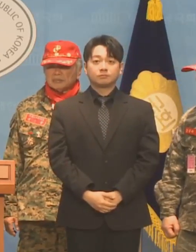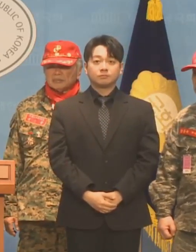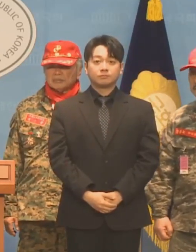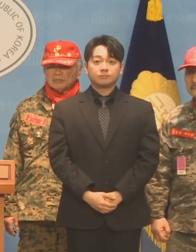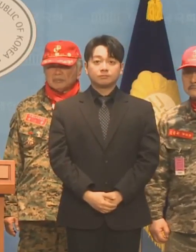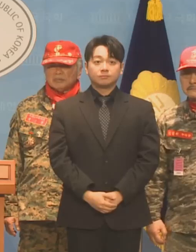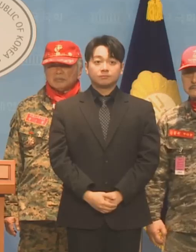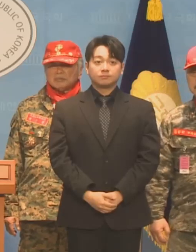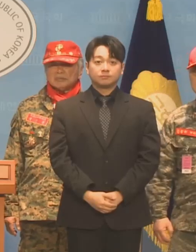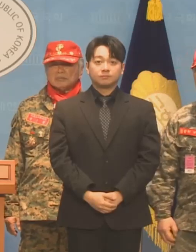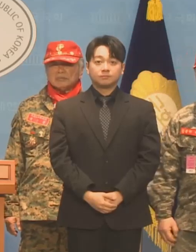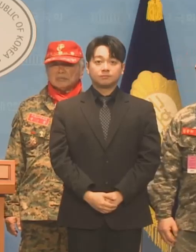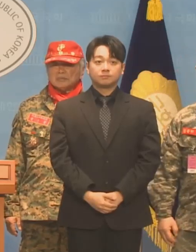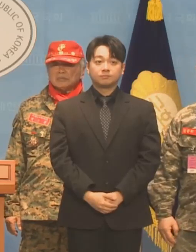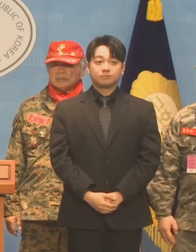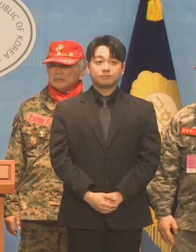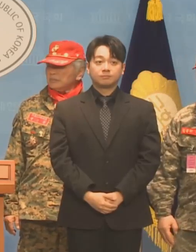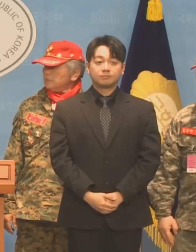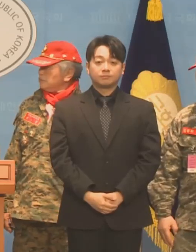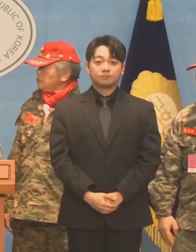일동 국회에 대하여